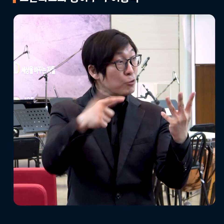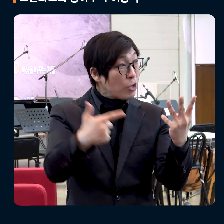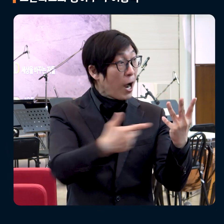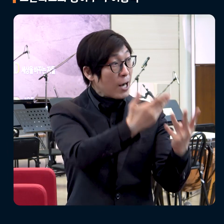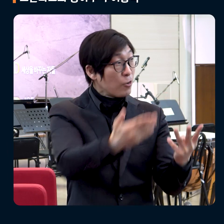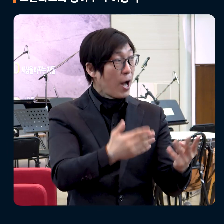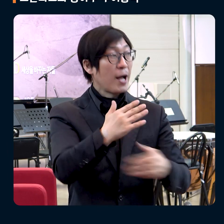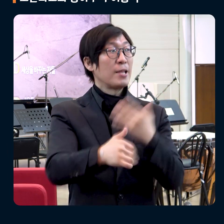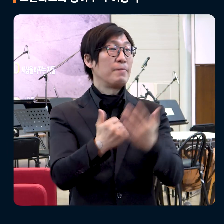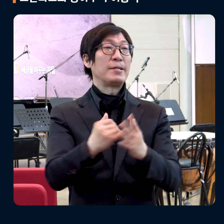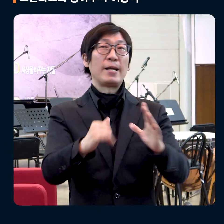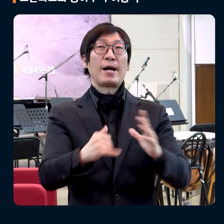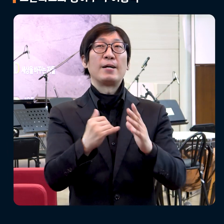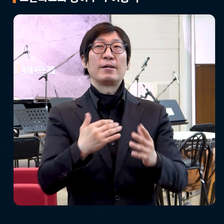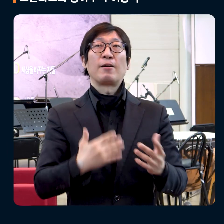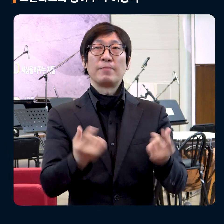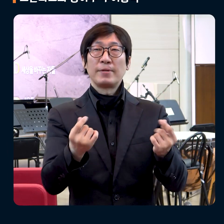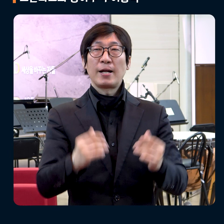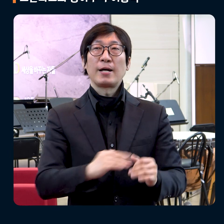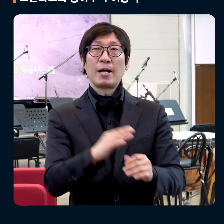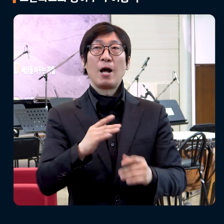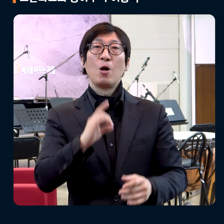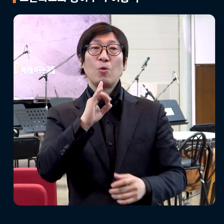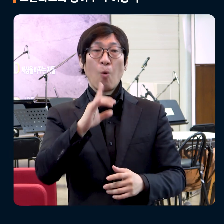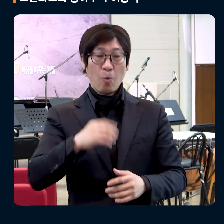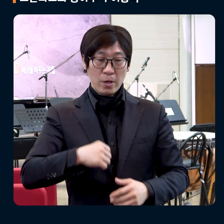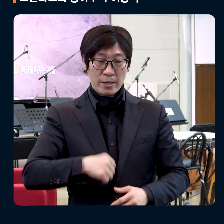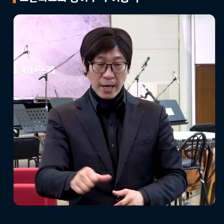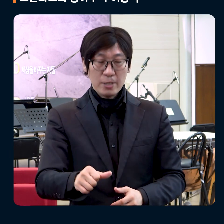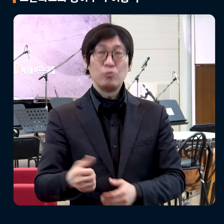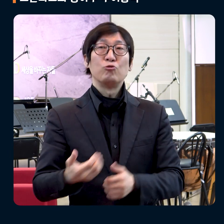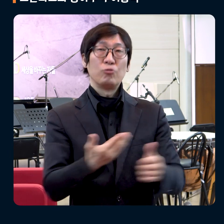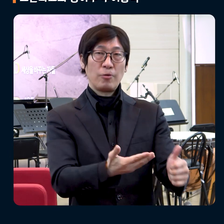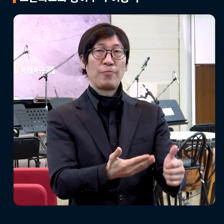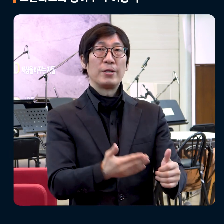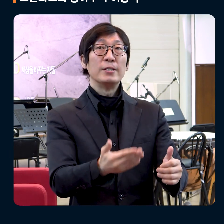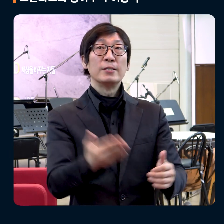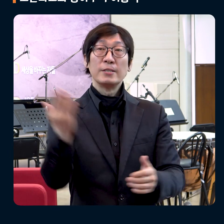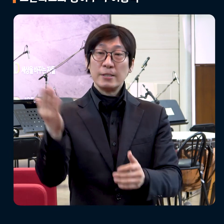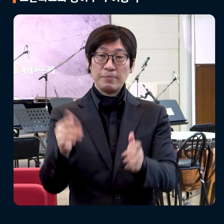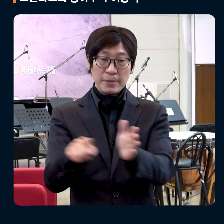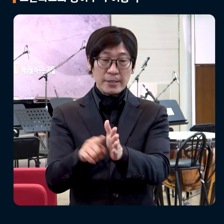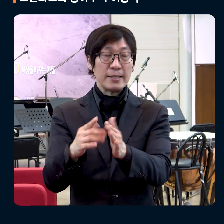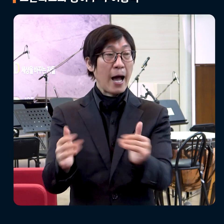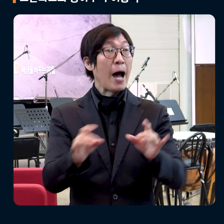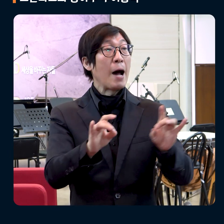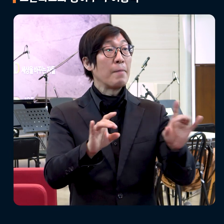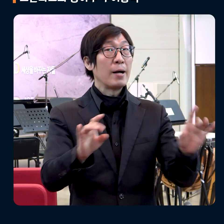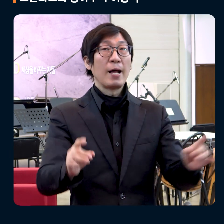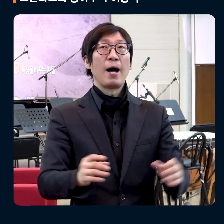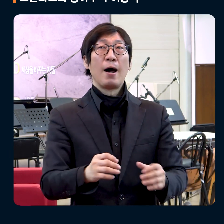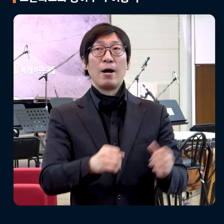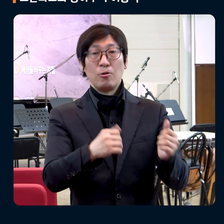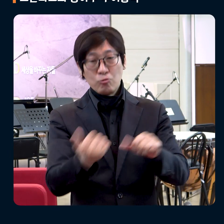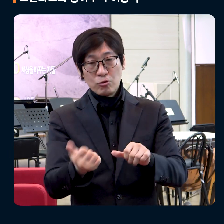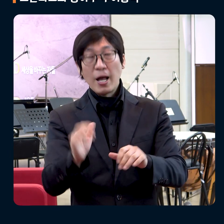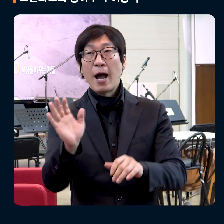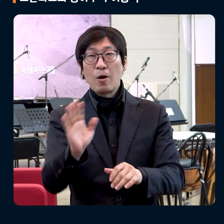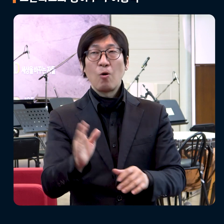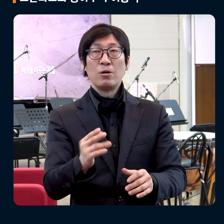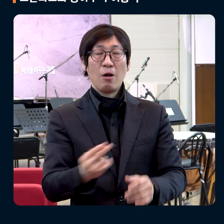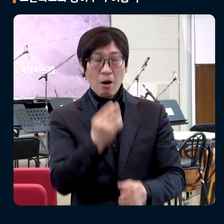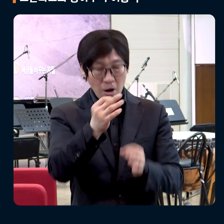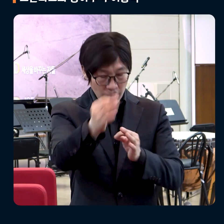읽겠습니다. 하나님이 세상을 이처럼 사랑하사 독생자를 주셨으니 이는 그를 믿는 자마다 멸망하지